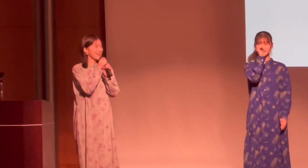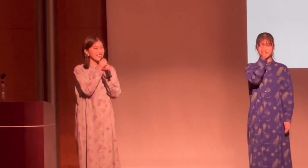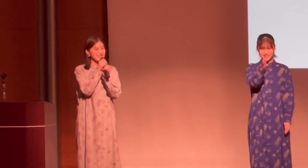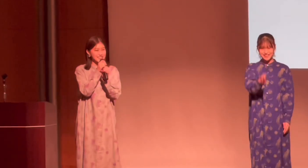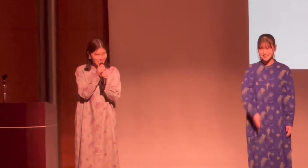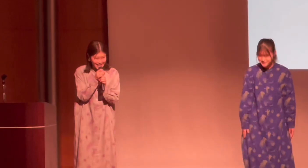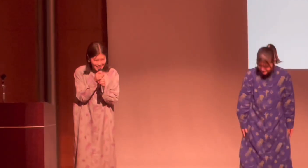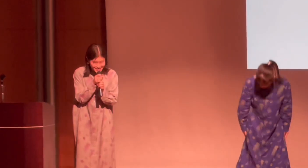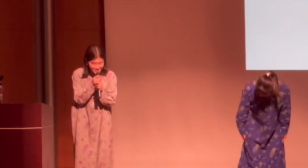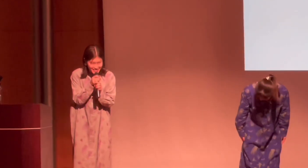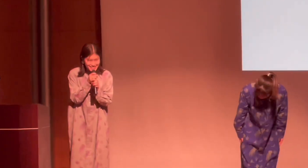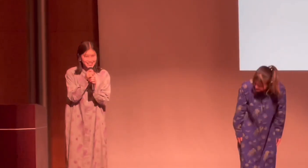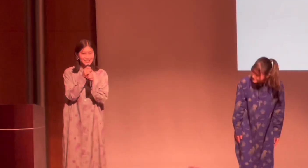よろしくお願いします。